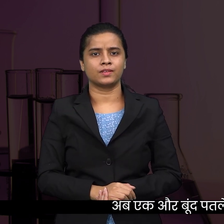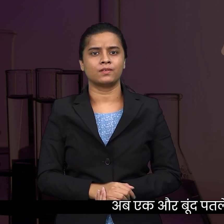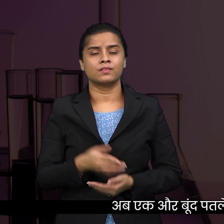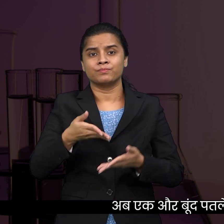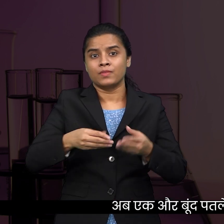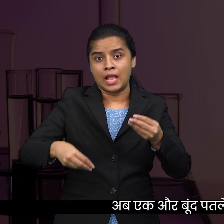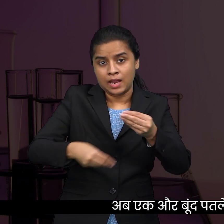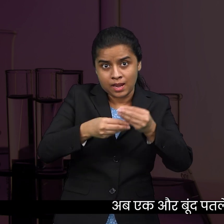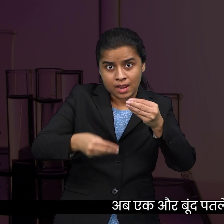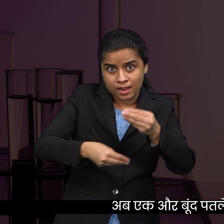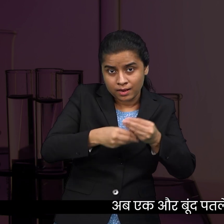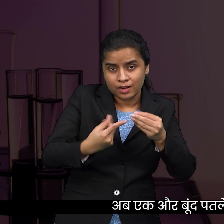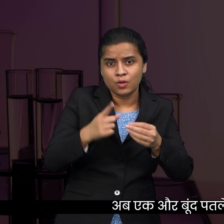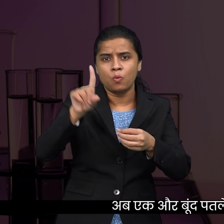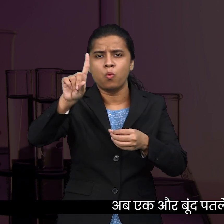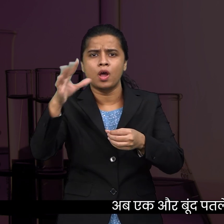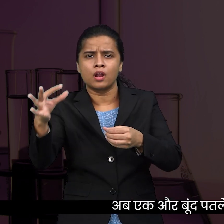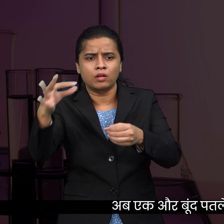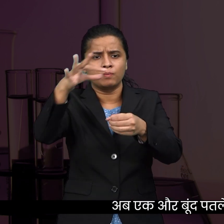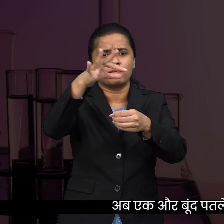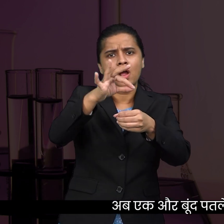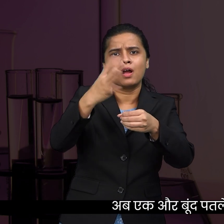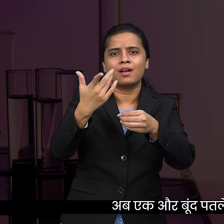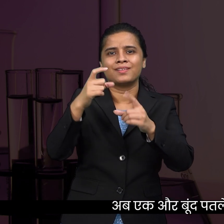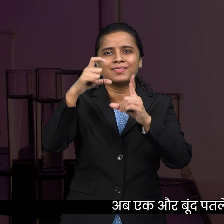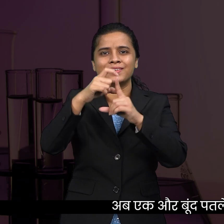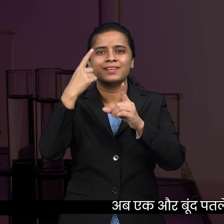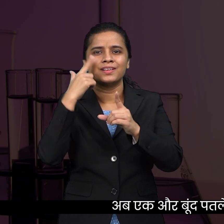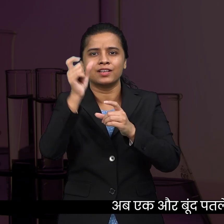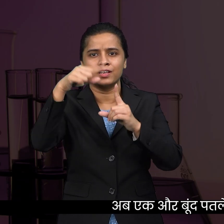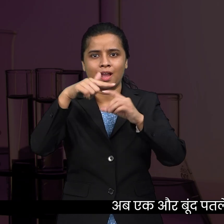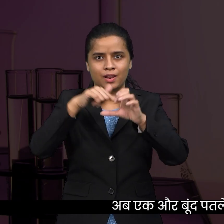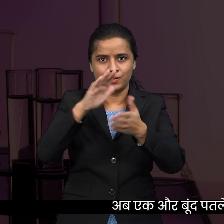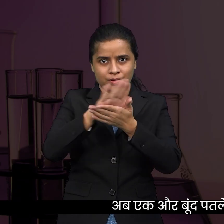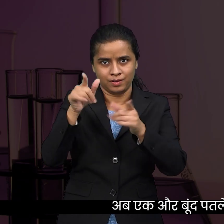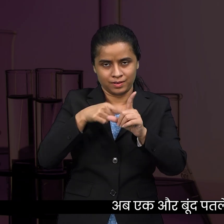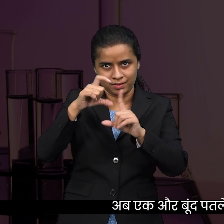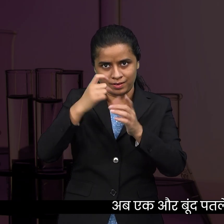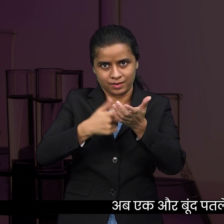अब एक और बूंद पतले हाइड्रोक्लोरिक अम्ल मिलाएं।